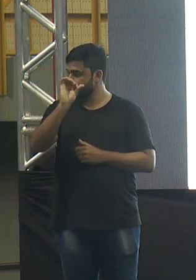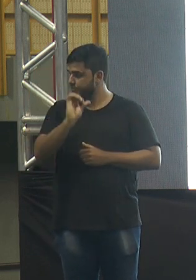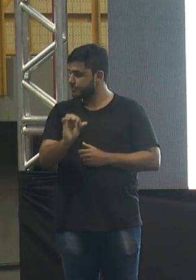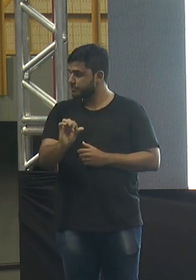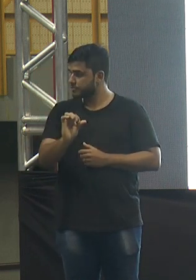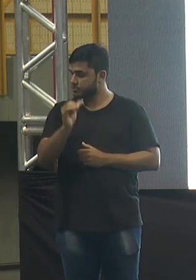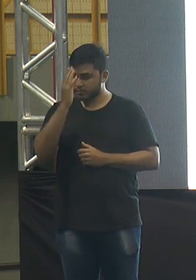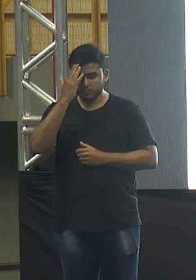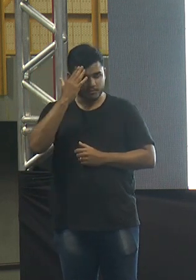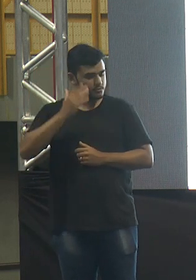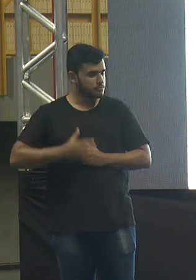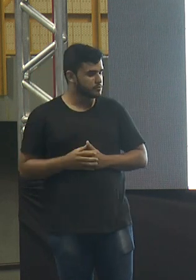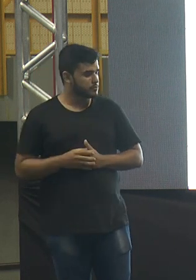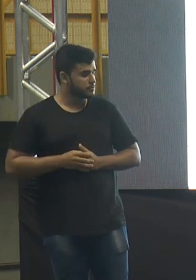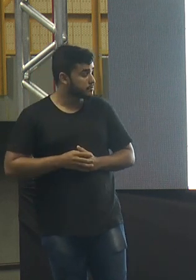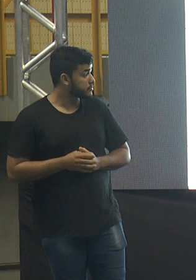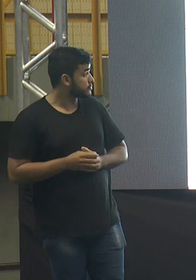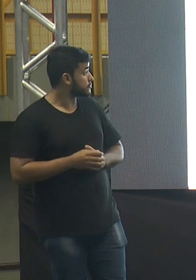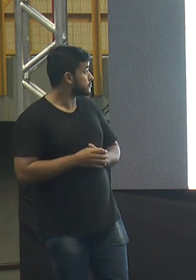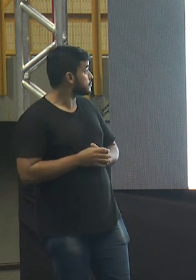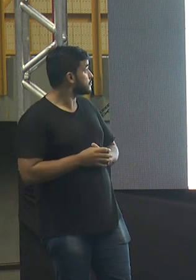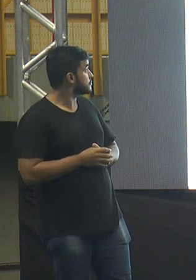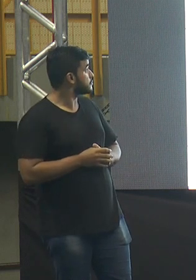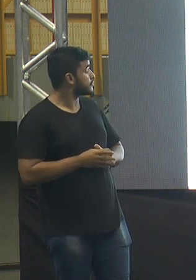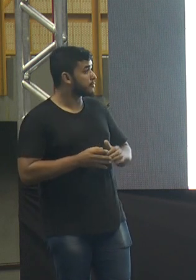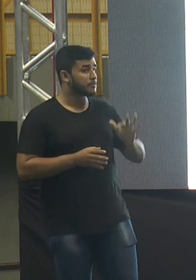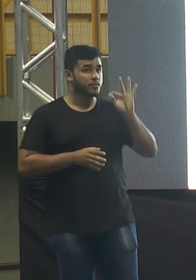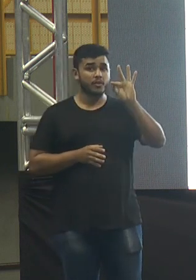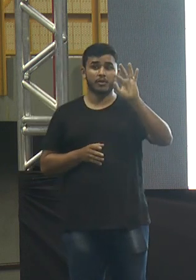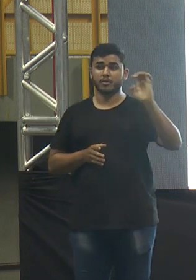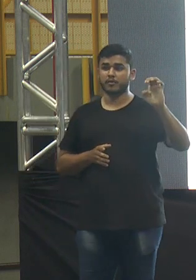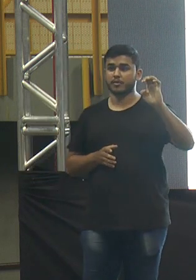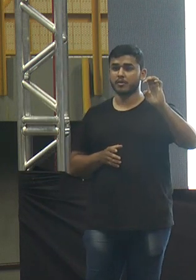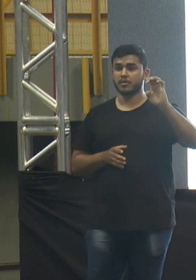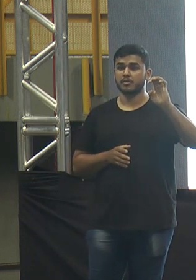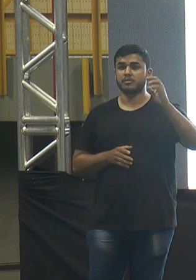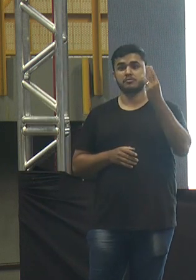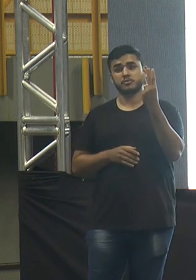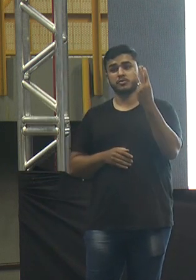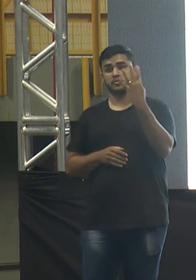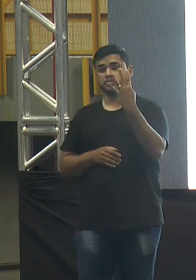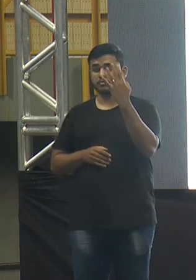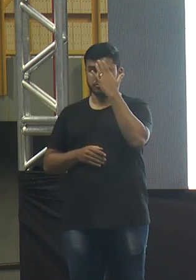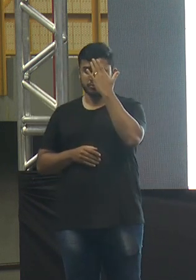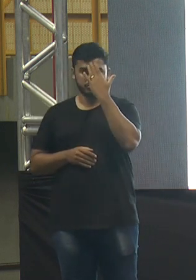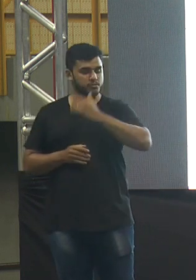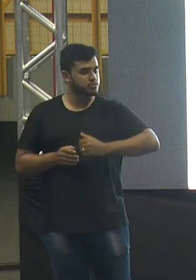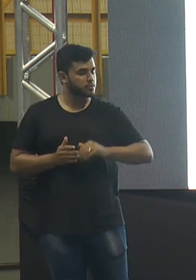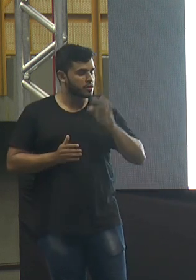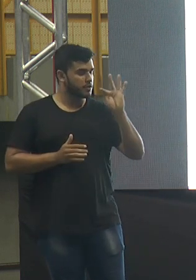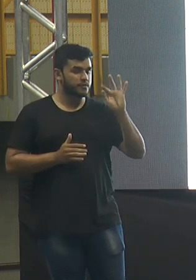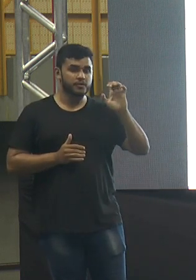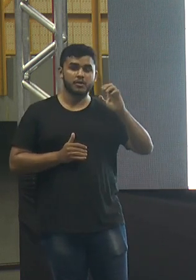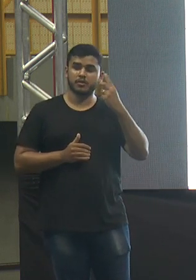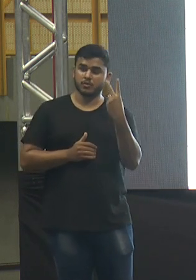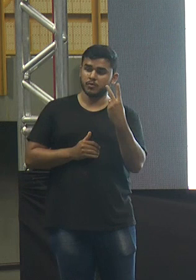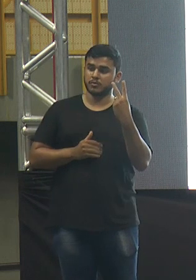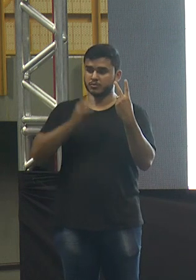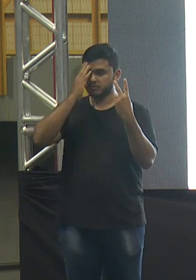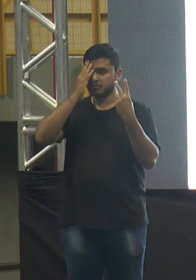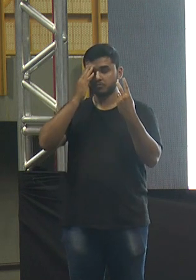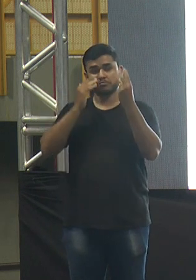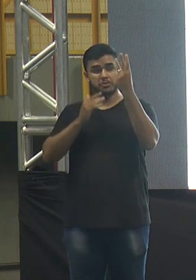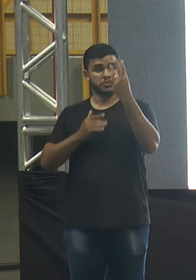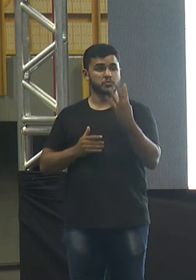que eu posso cancelar? As 2 moléculas do Fe3O4 com as 2 moléculas do